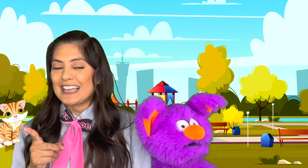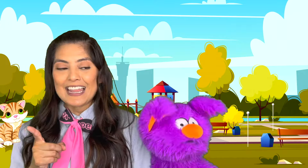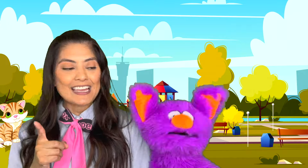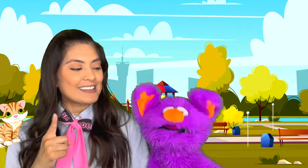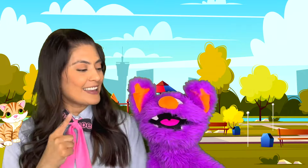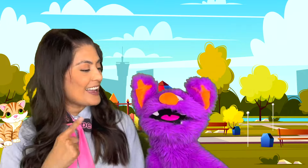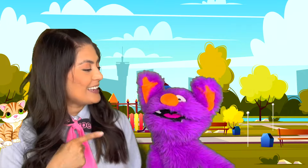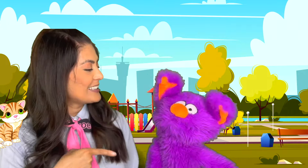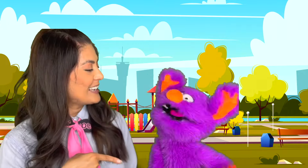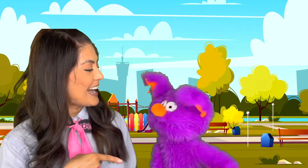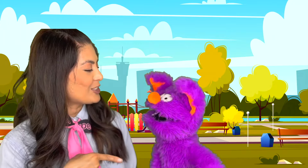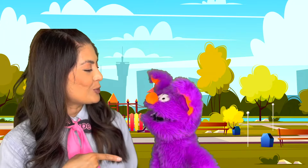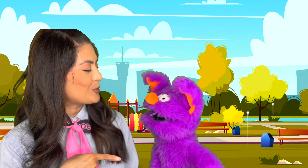Señalar al gato.